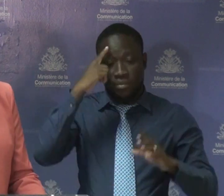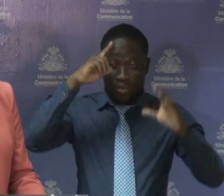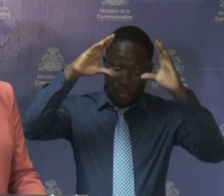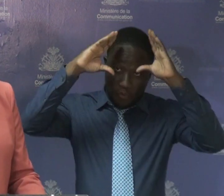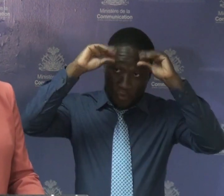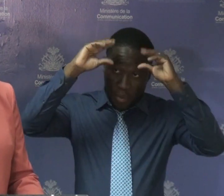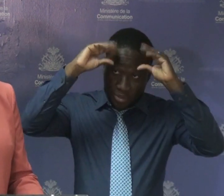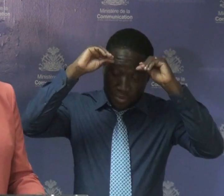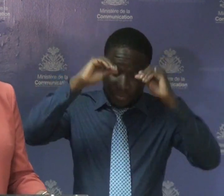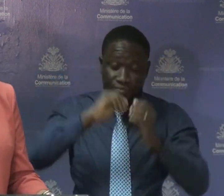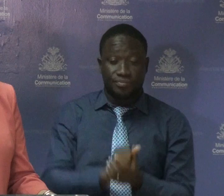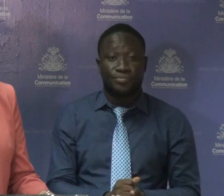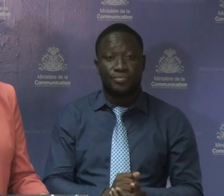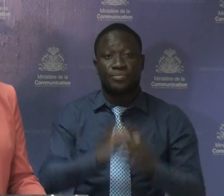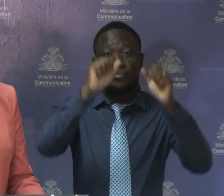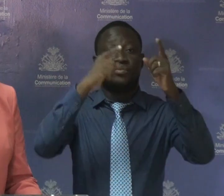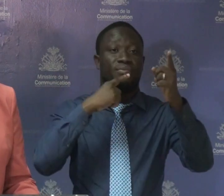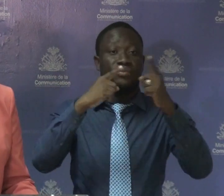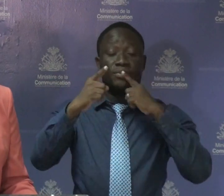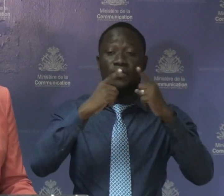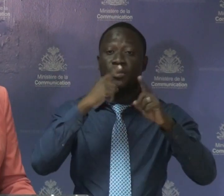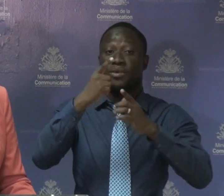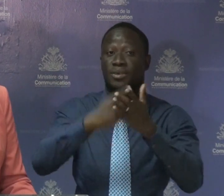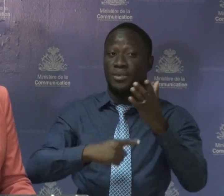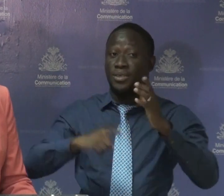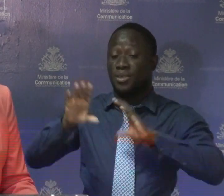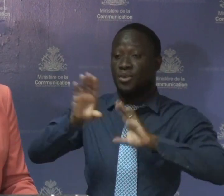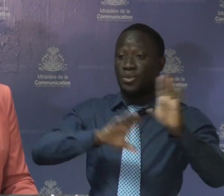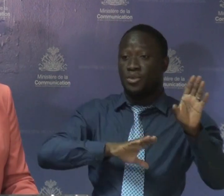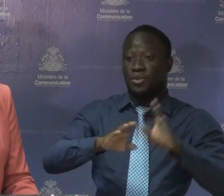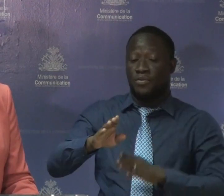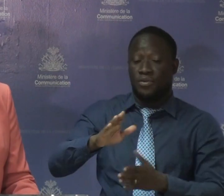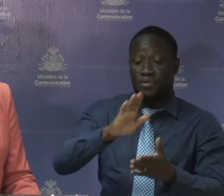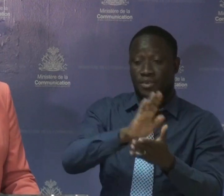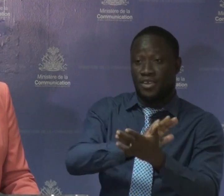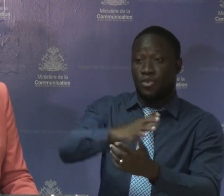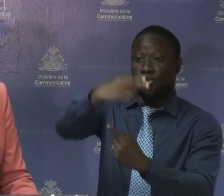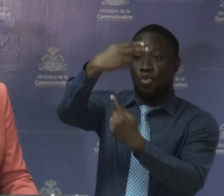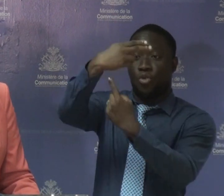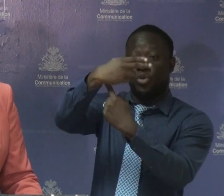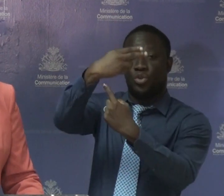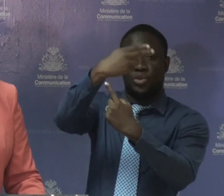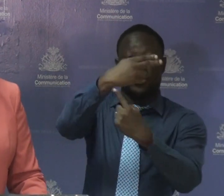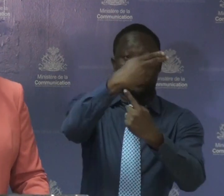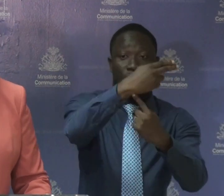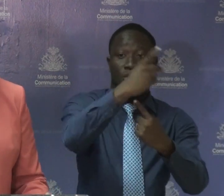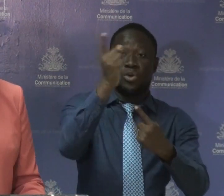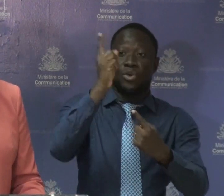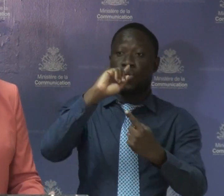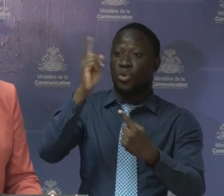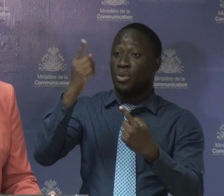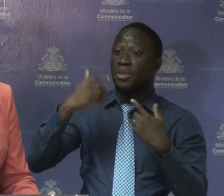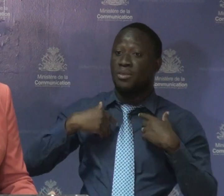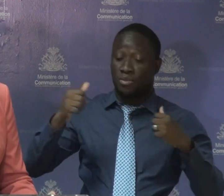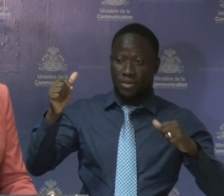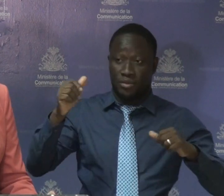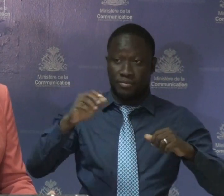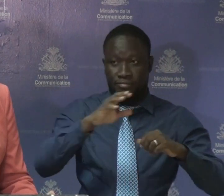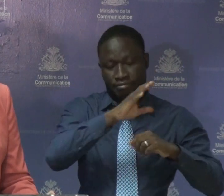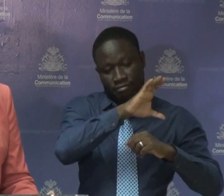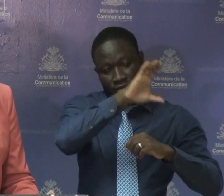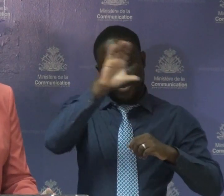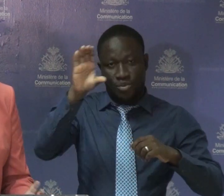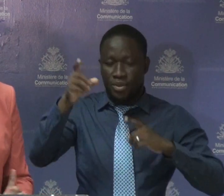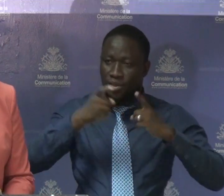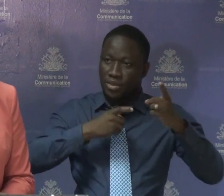formation, et nous avons parlé de réalisation au niveau de l'école hôtelière, surtout, côté que nous mettons en place un comité de gestion depuis